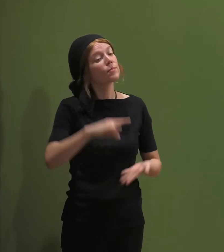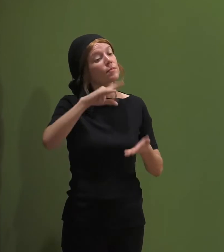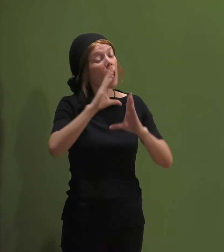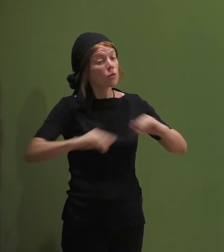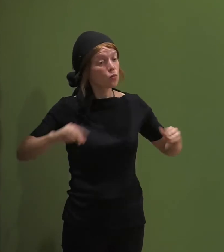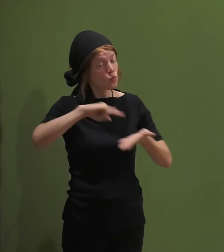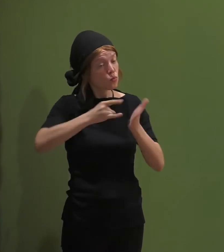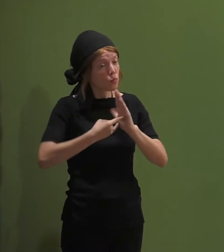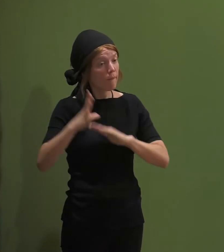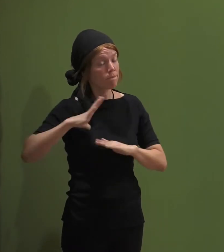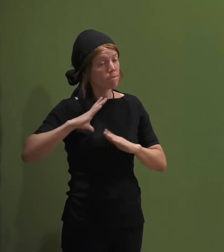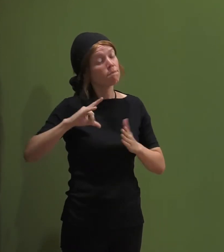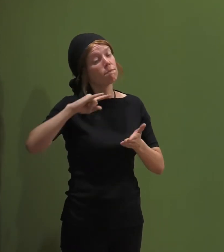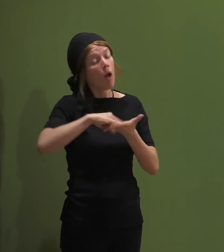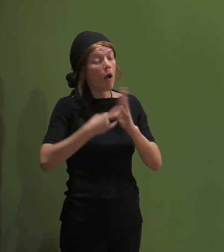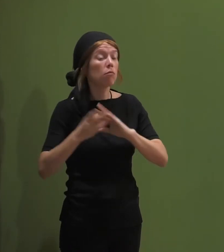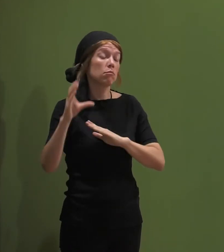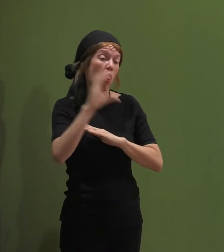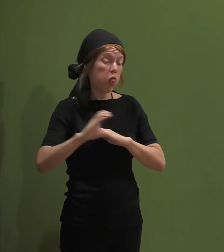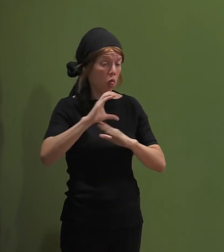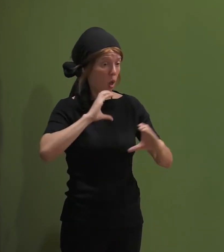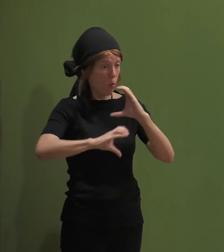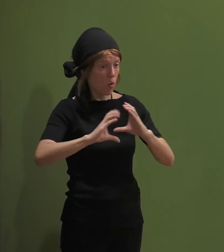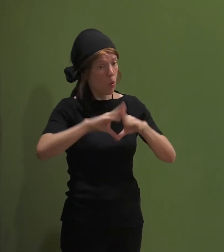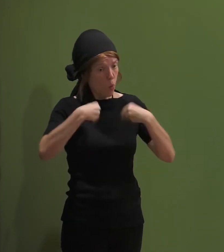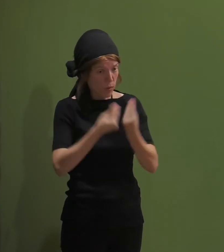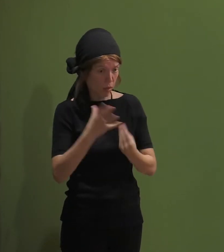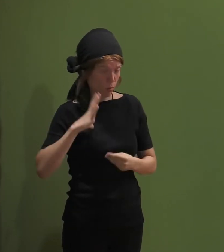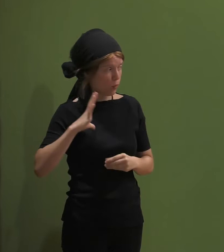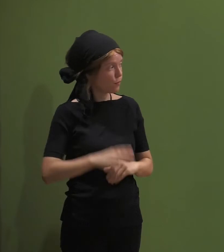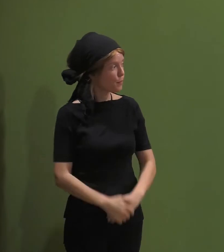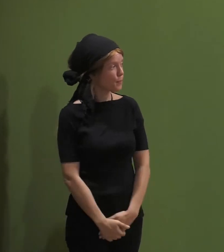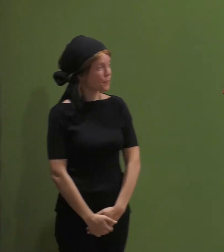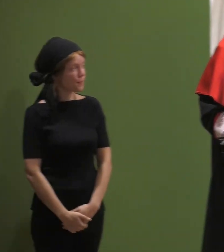Politécnica, Facultad de Ciencias de la Comunicación y Documentación.